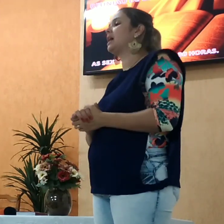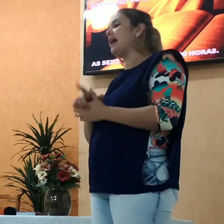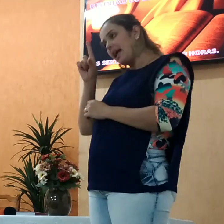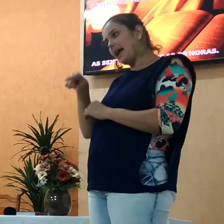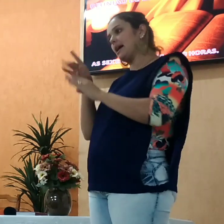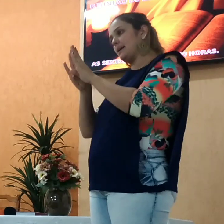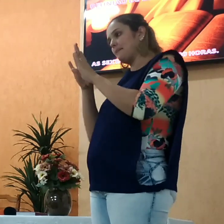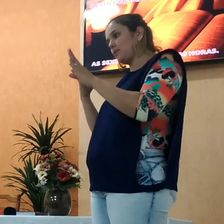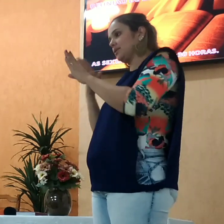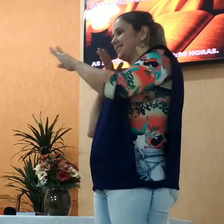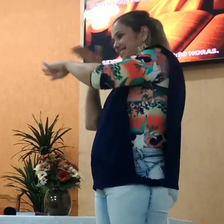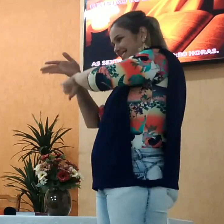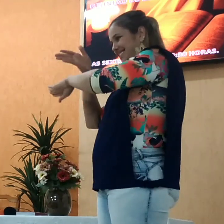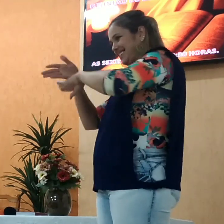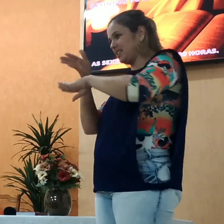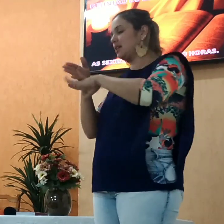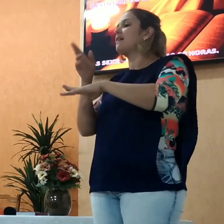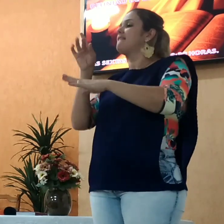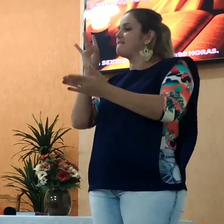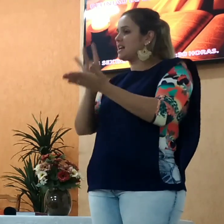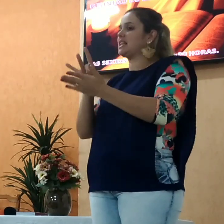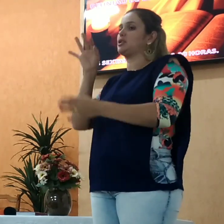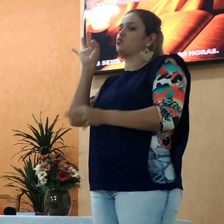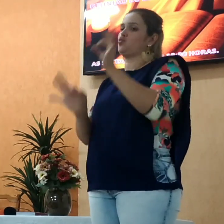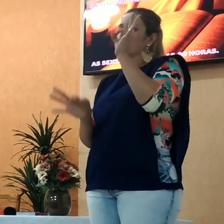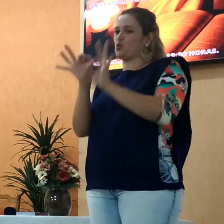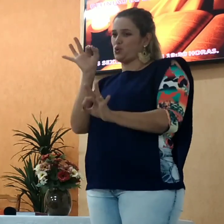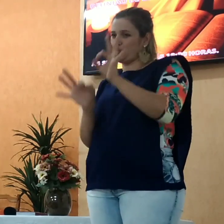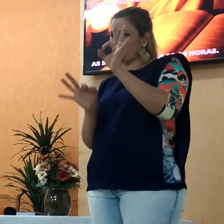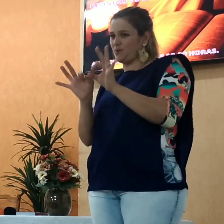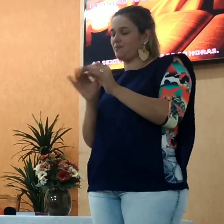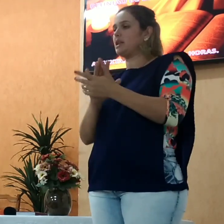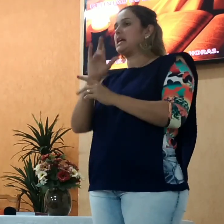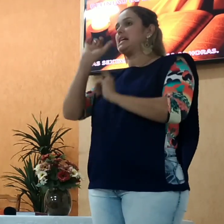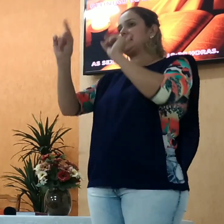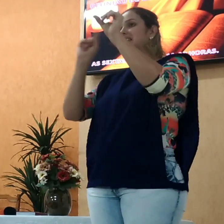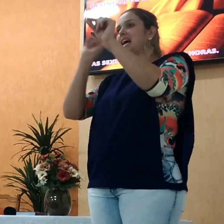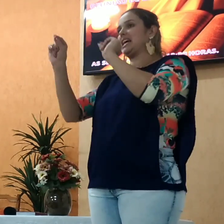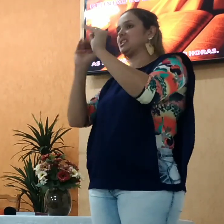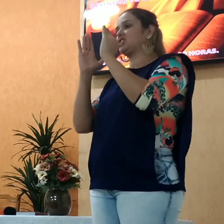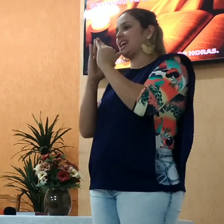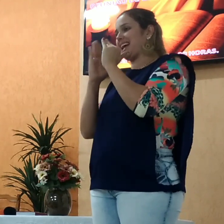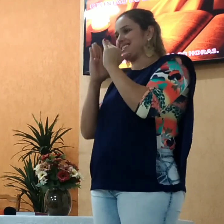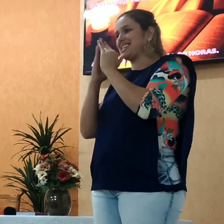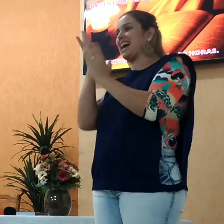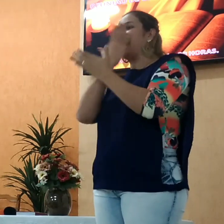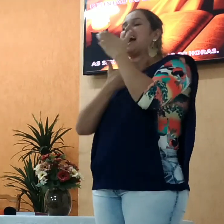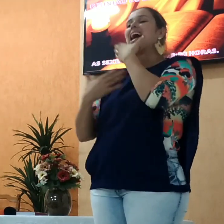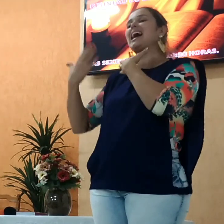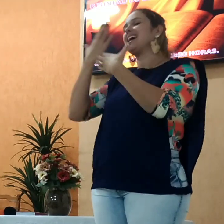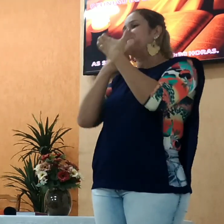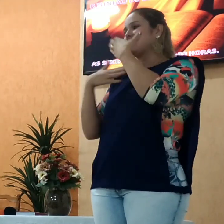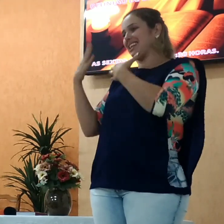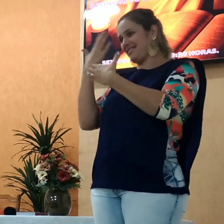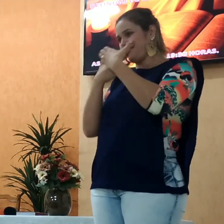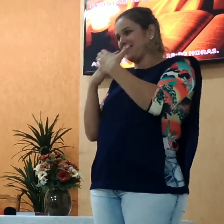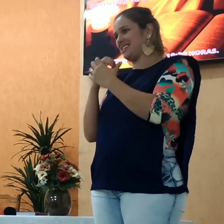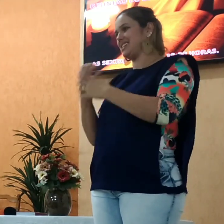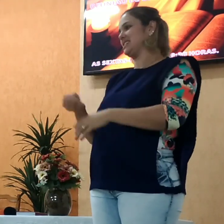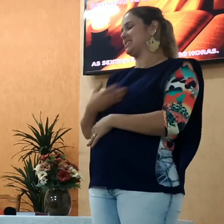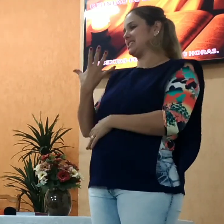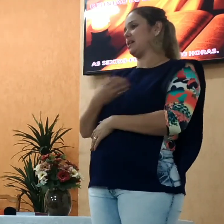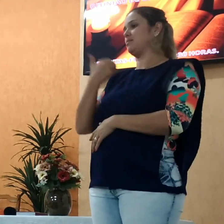portas, e por ela entrará o justo. Eles saíam de casa, eles cantavam a primeira parte deste Salmo 118. Quando